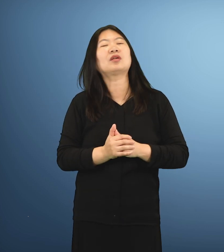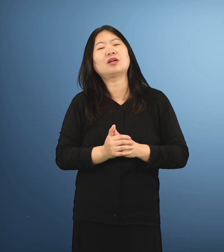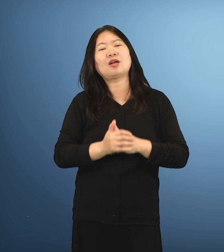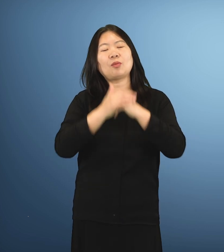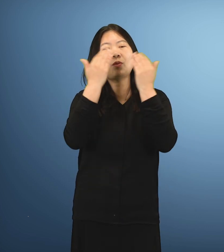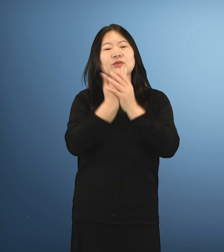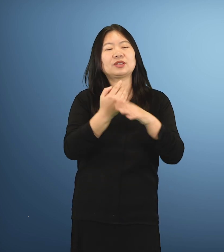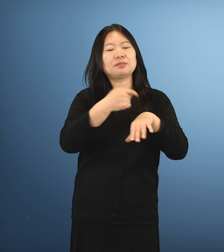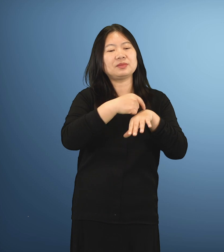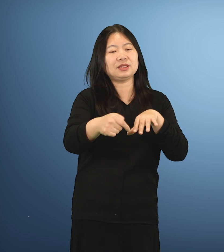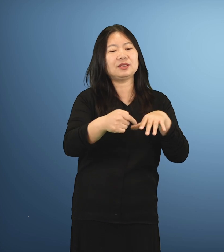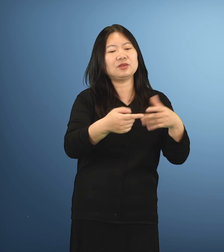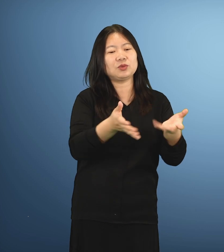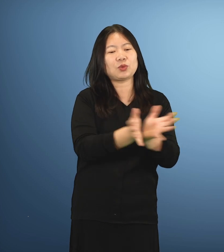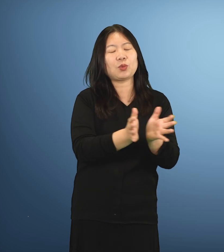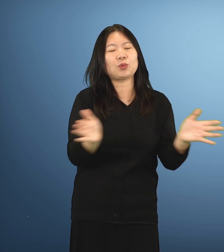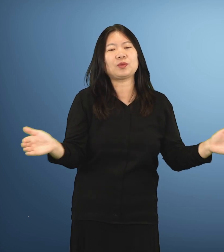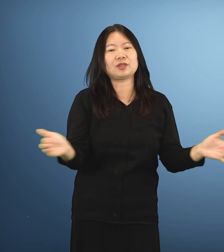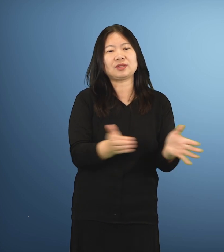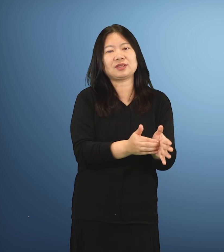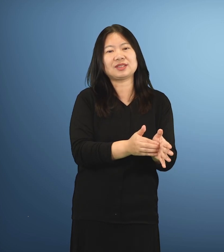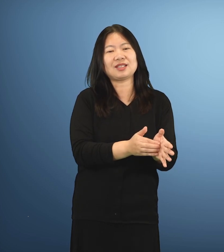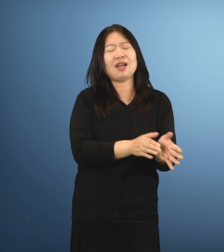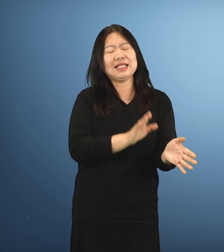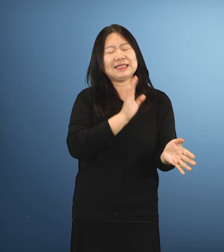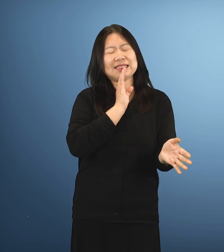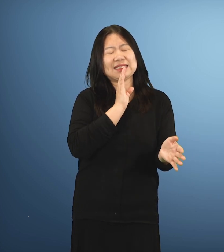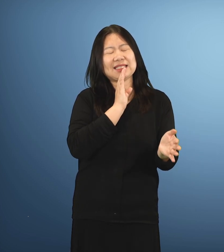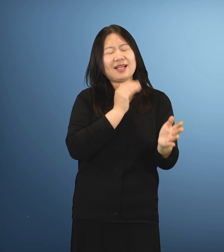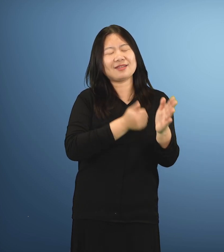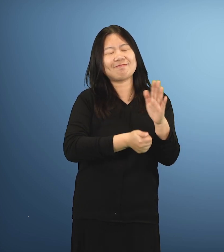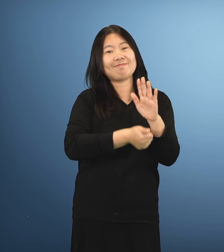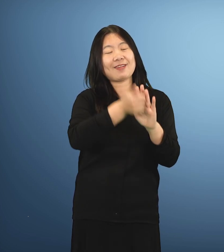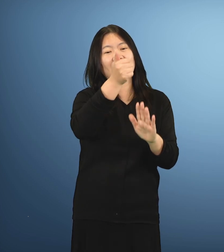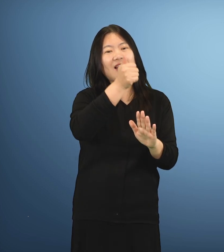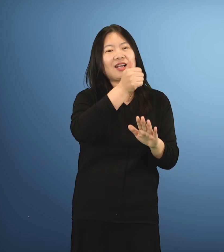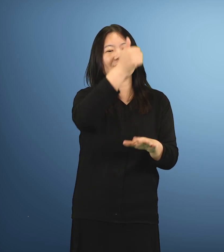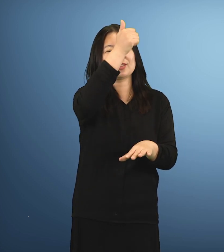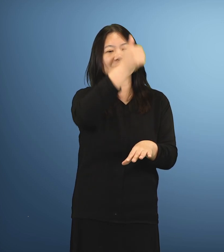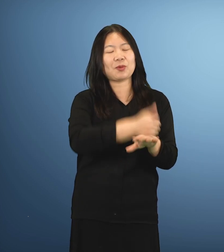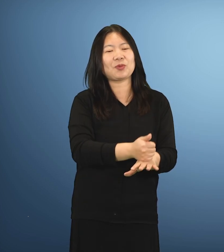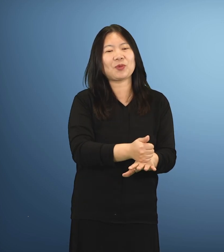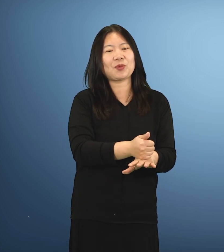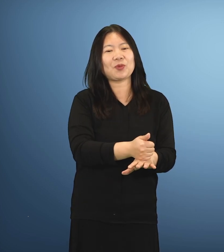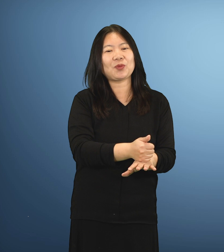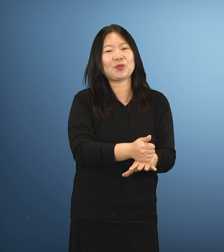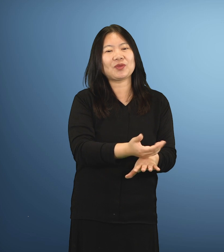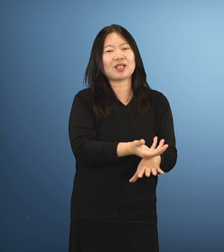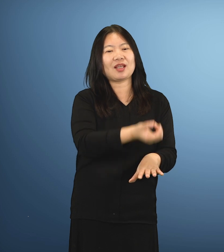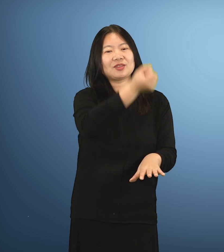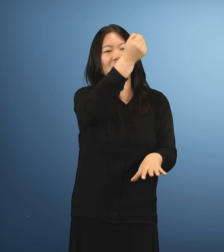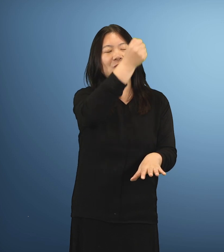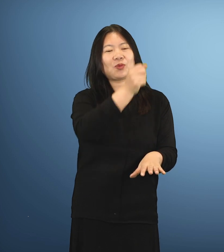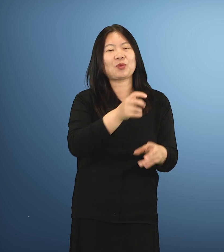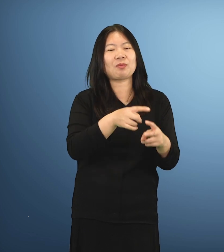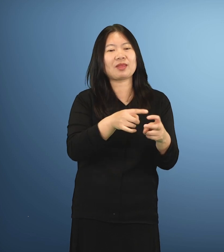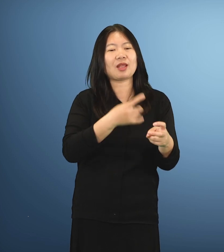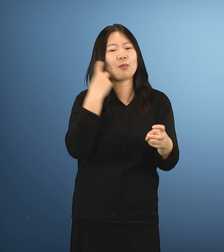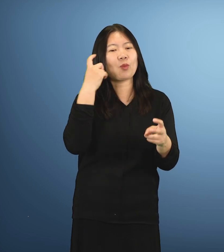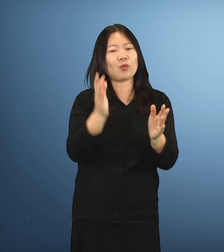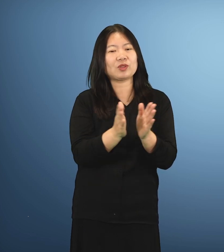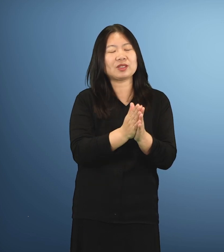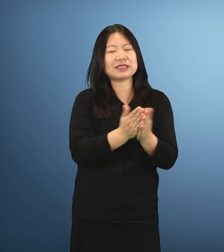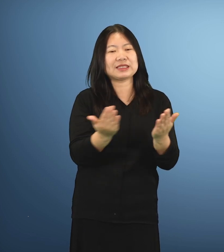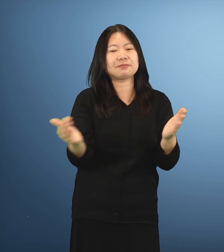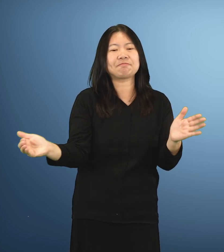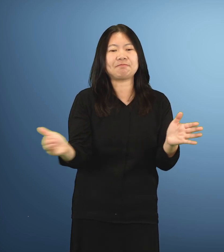모든 민족으로 끝이 나요. 그러니까 희망찬 결론으로 마태복음은 마감이 되죠. 그러면 여기는